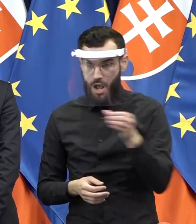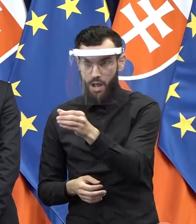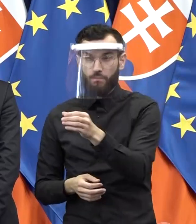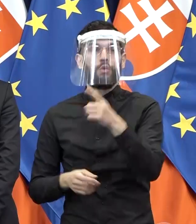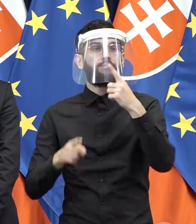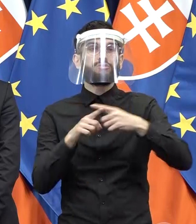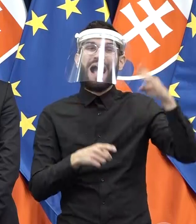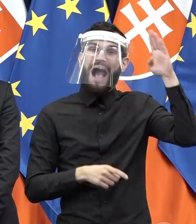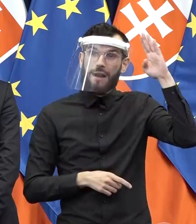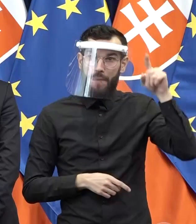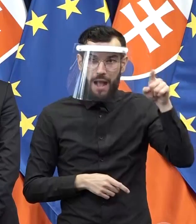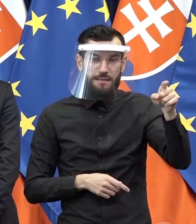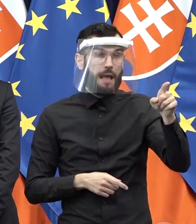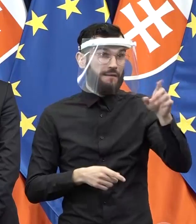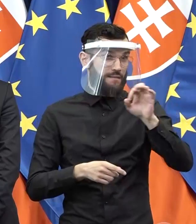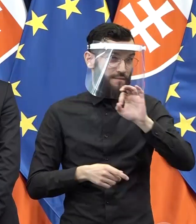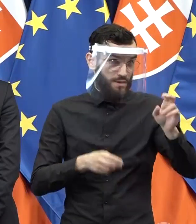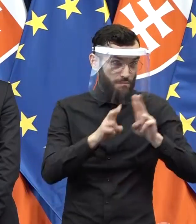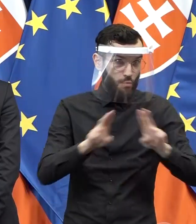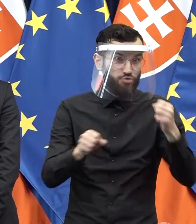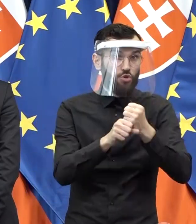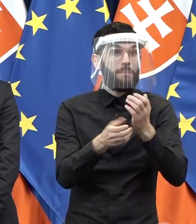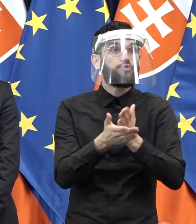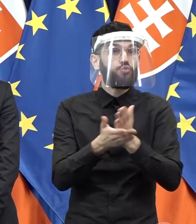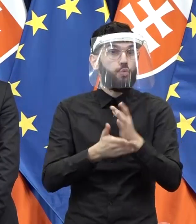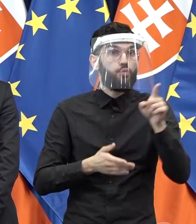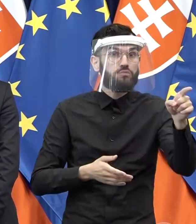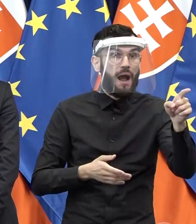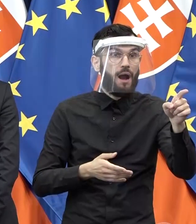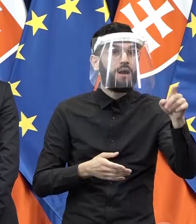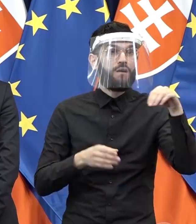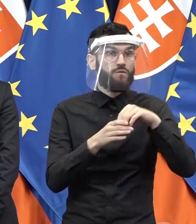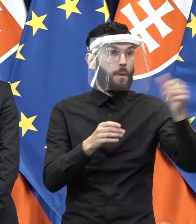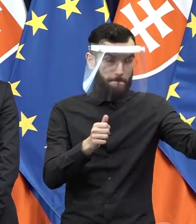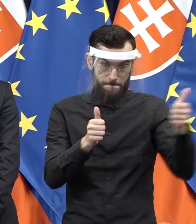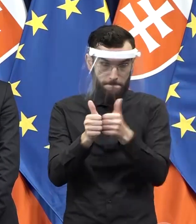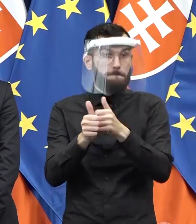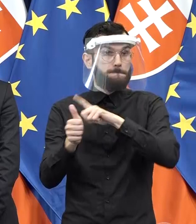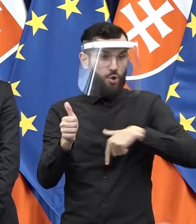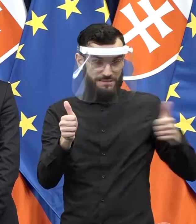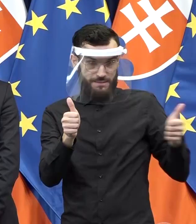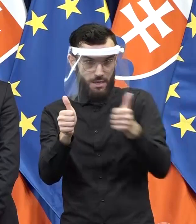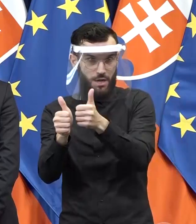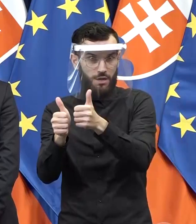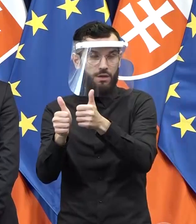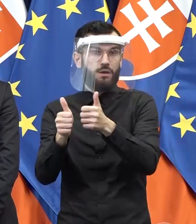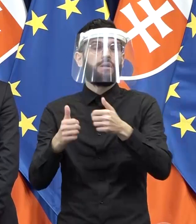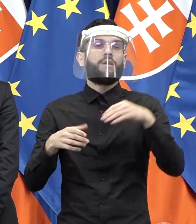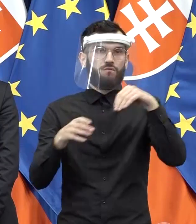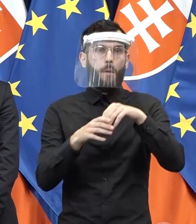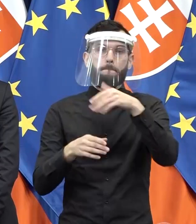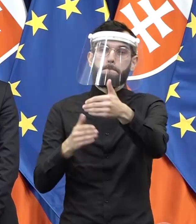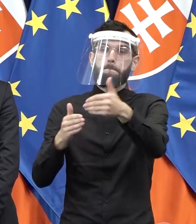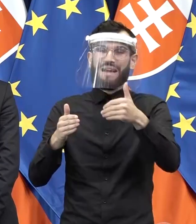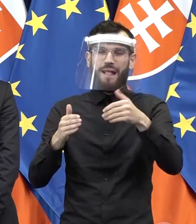príslušníkov armády, ktorí môžu vykonávať takéto služby len v prítomnosti príslušníka policajného zboru, aby boli